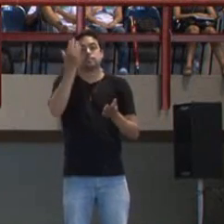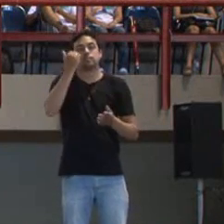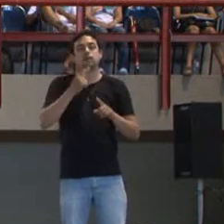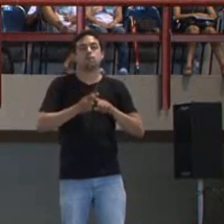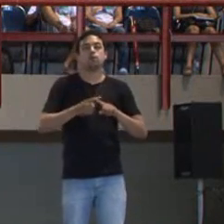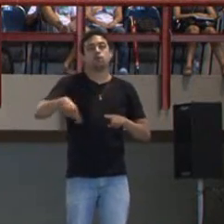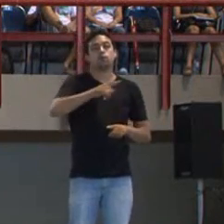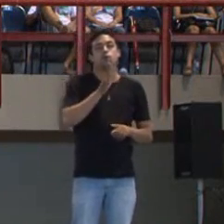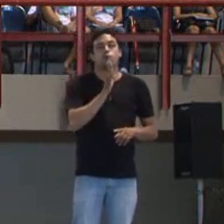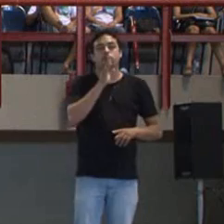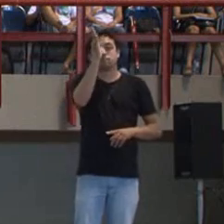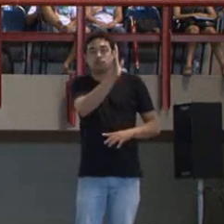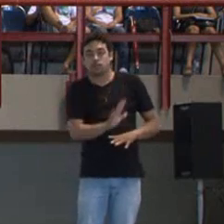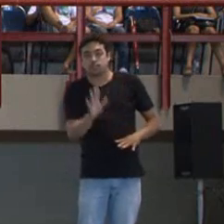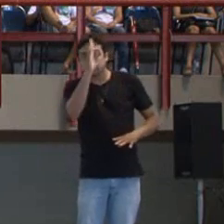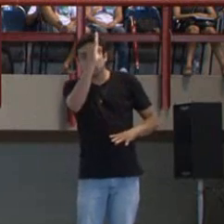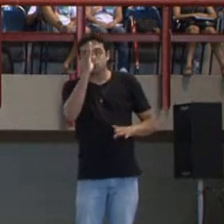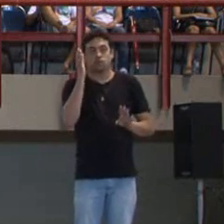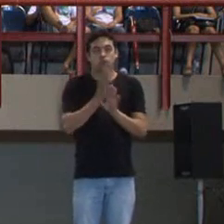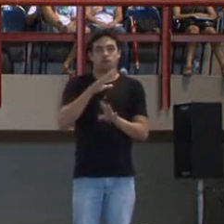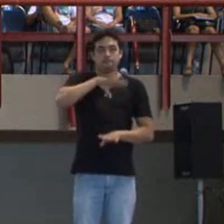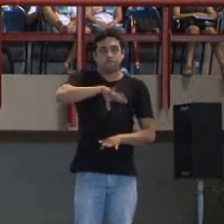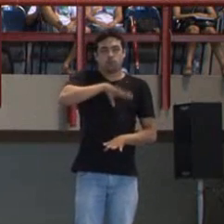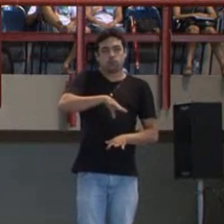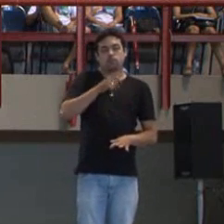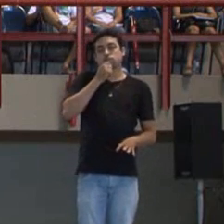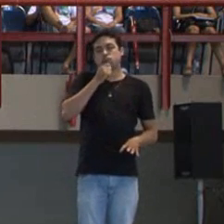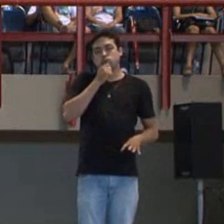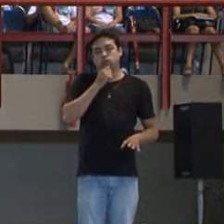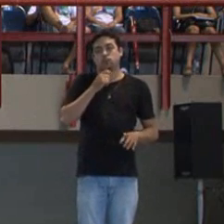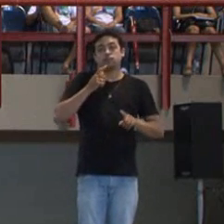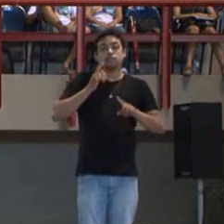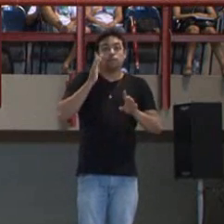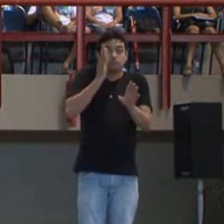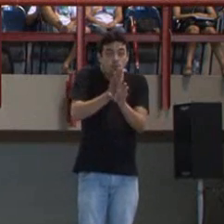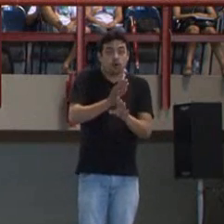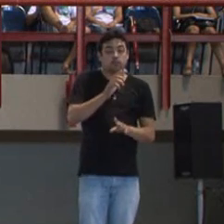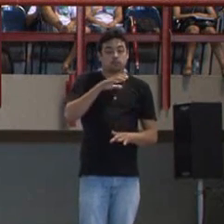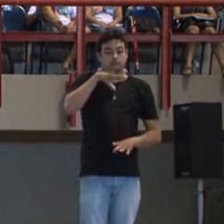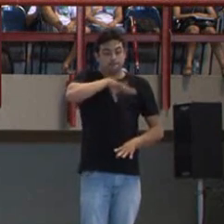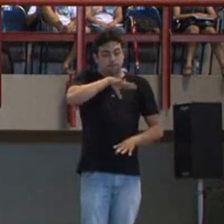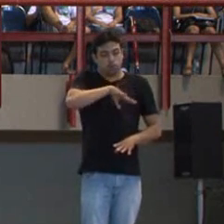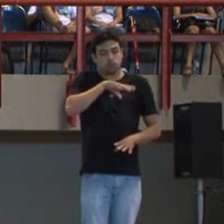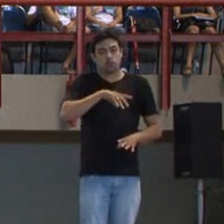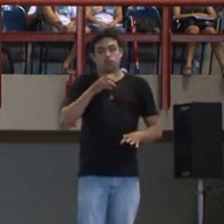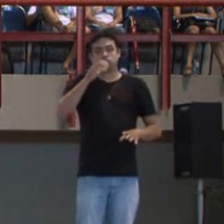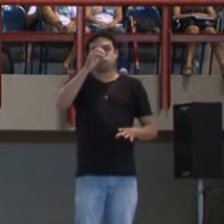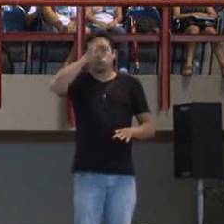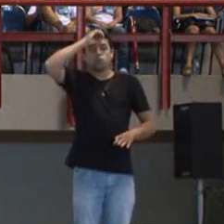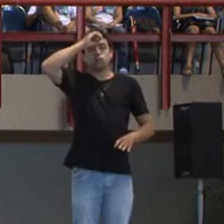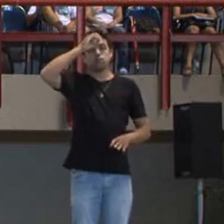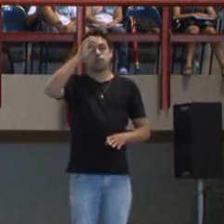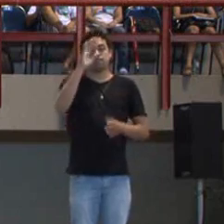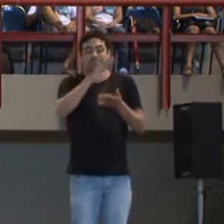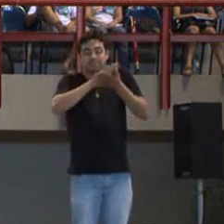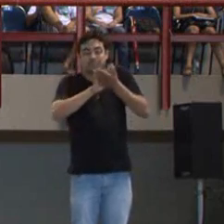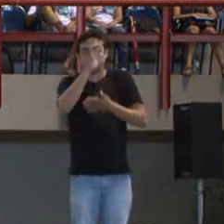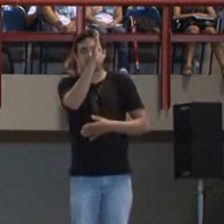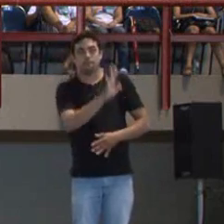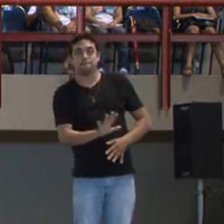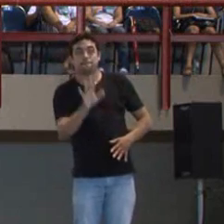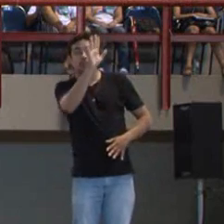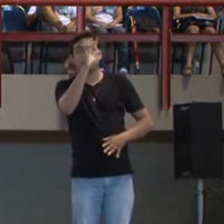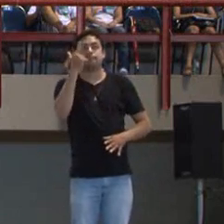gente? Não é por causa do português. Porque se fosse pelo português, a gente não tinha a menor noção da história desse país.